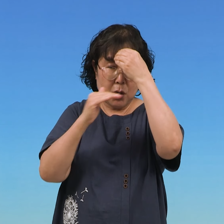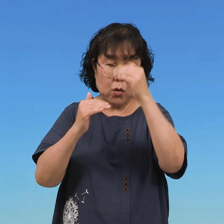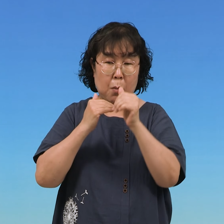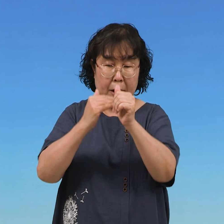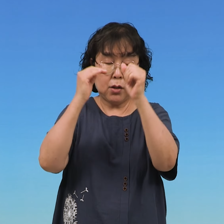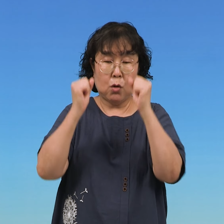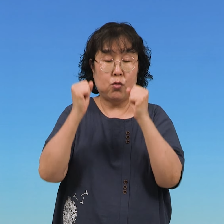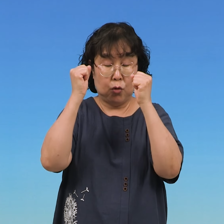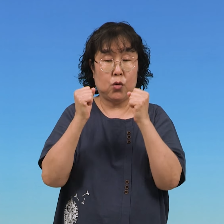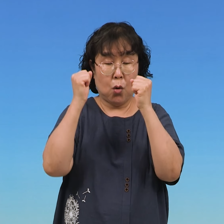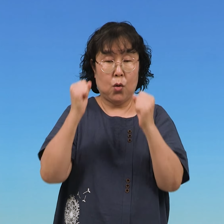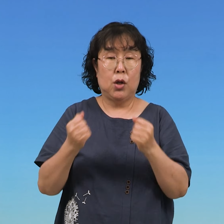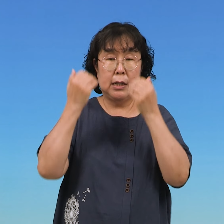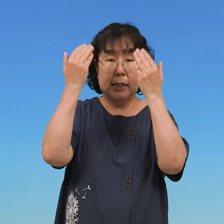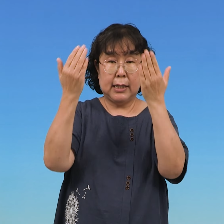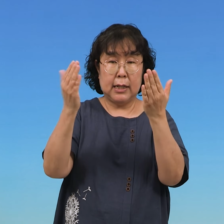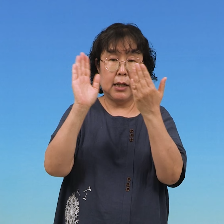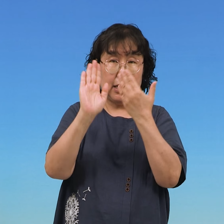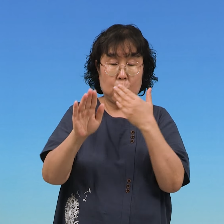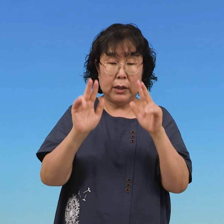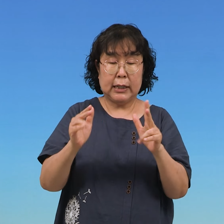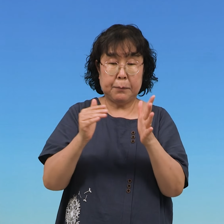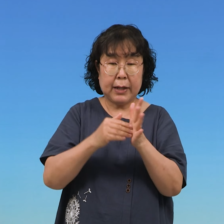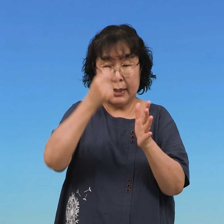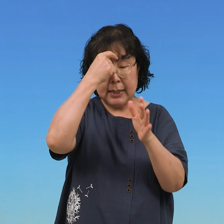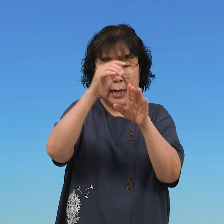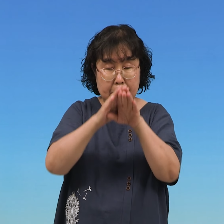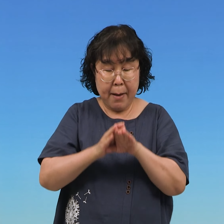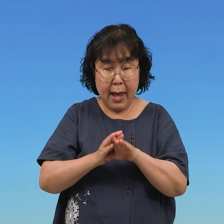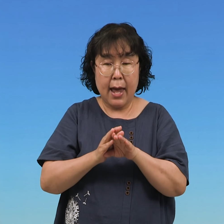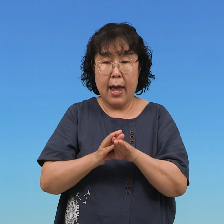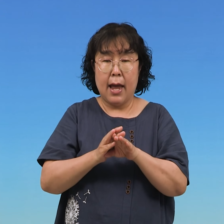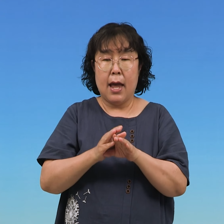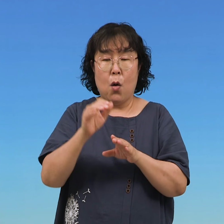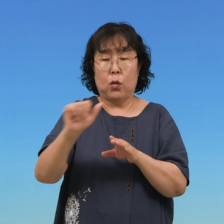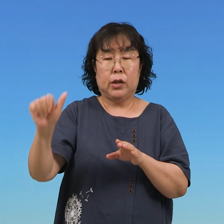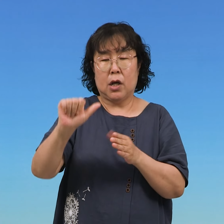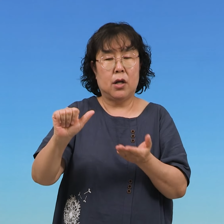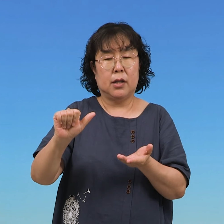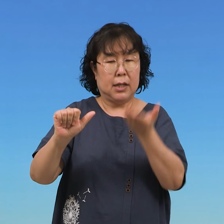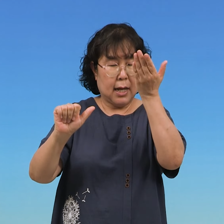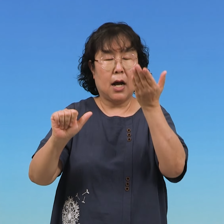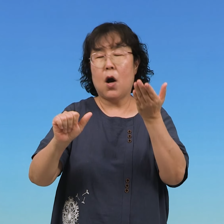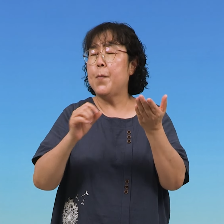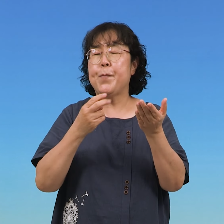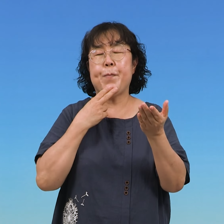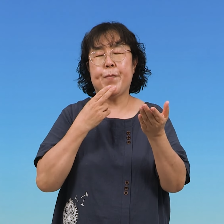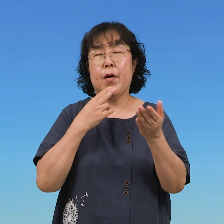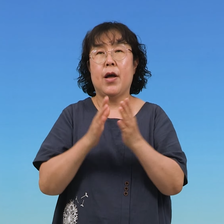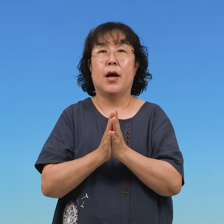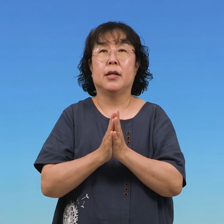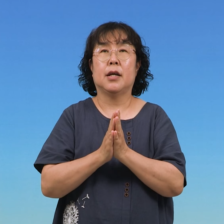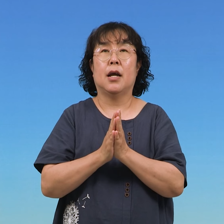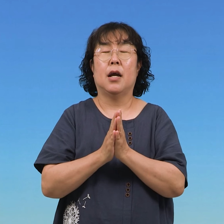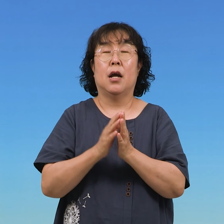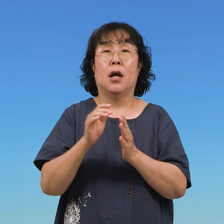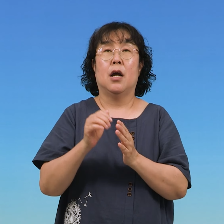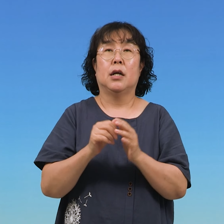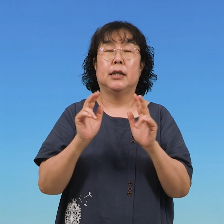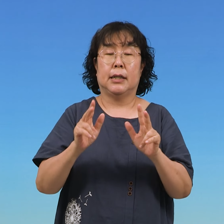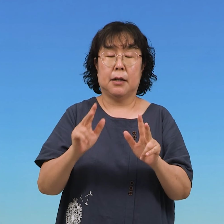이후로 지금까지 한 번도 5,000명을 넘긴 적이 없습니다. 코로나19 영향도 있지만요, 뭐 5,000명 중에서도